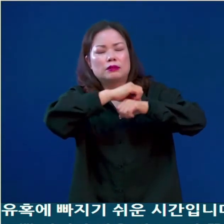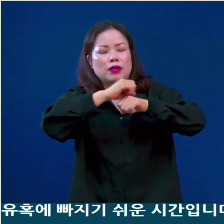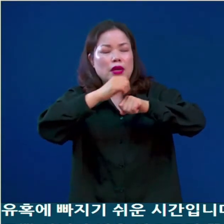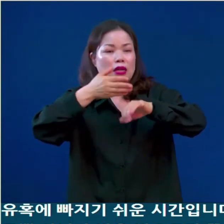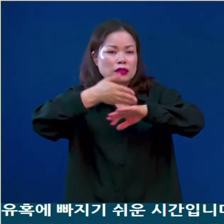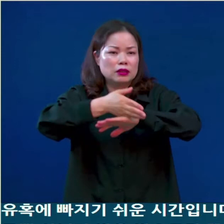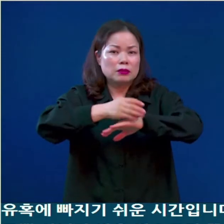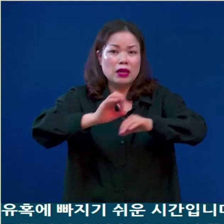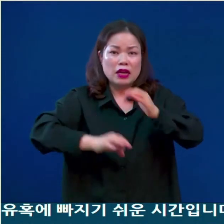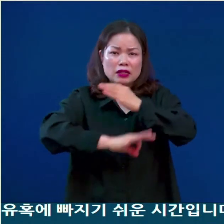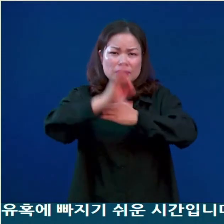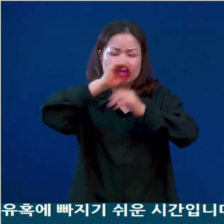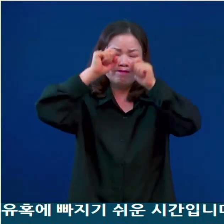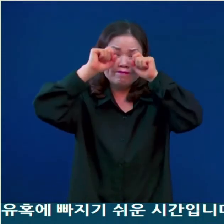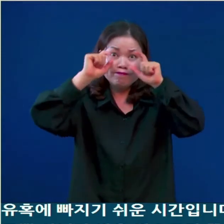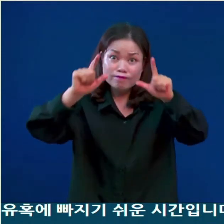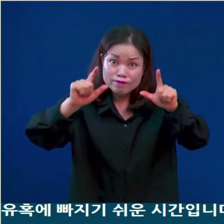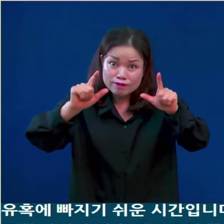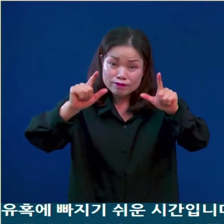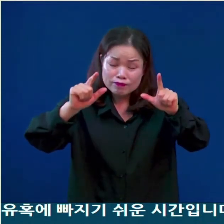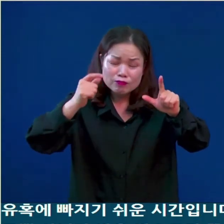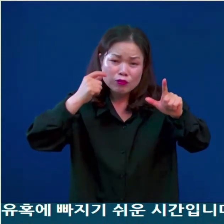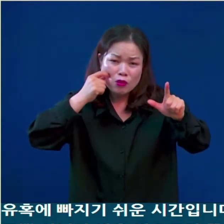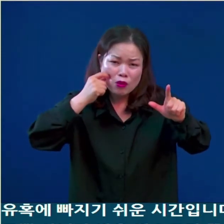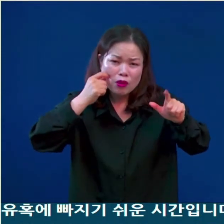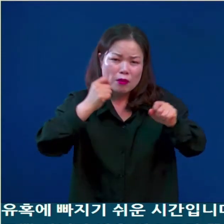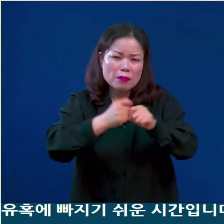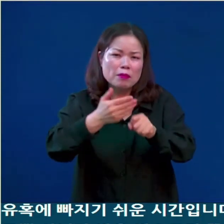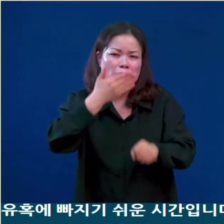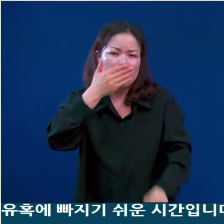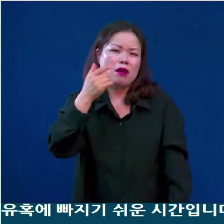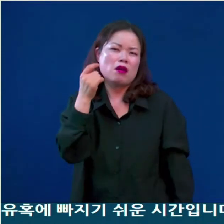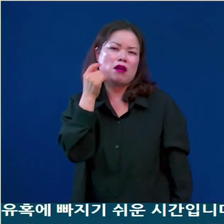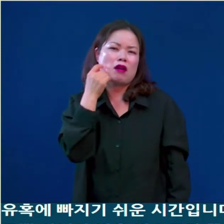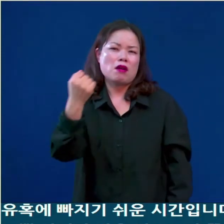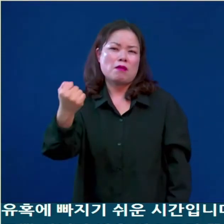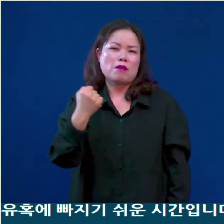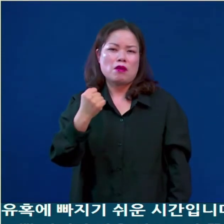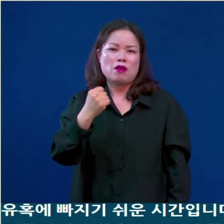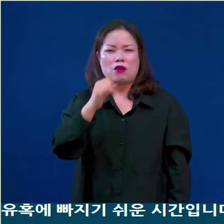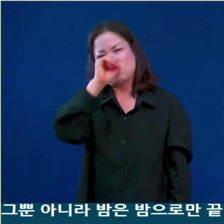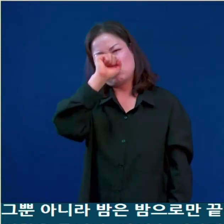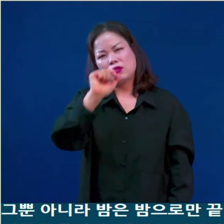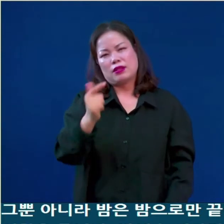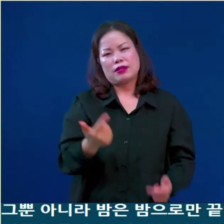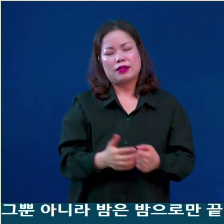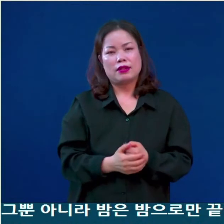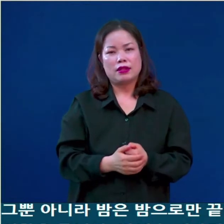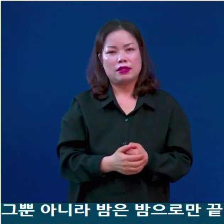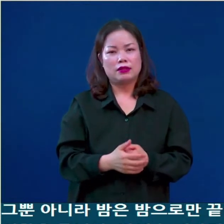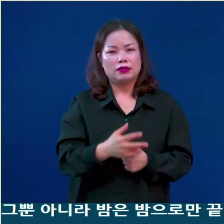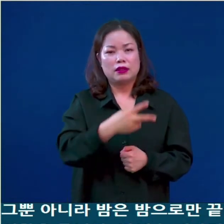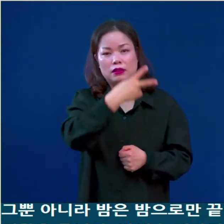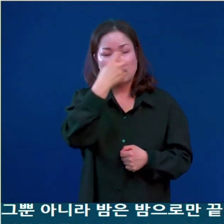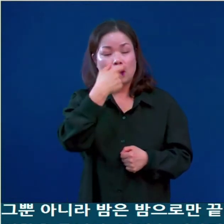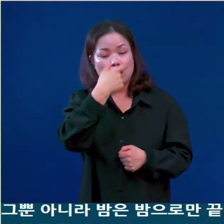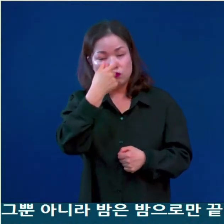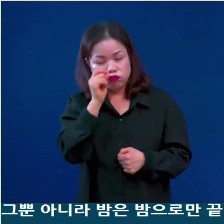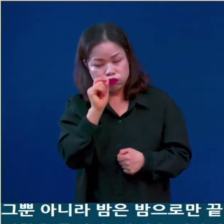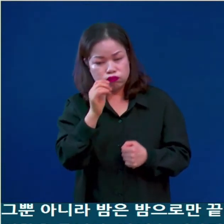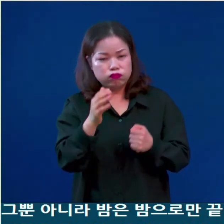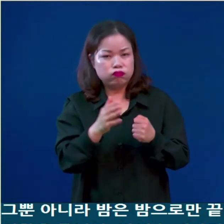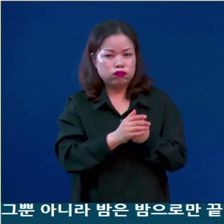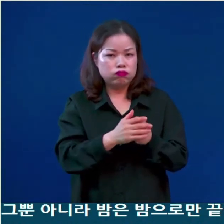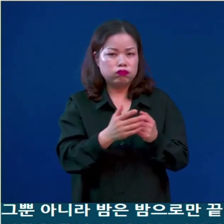늦게 일어나니 아침밥을 거릅니다. 건강에 안 좋죠. 잠이 부족하니 하루